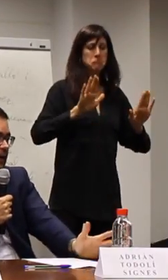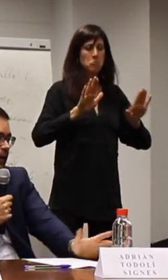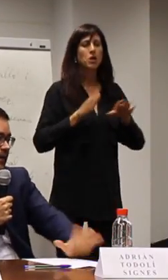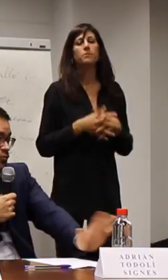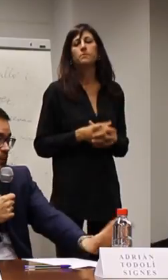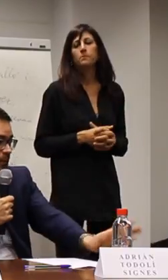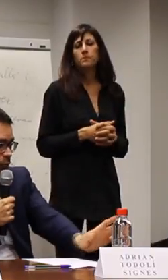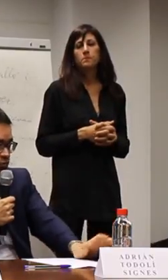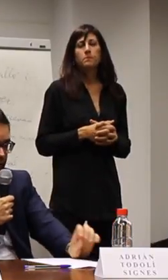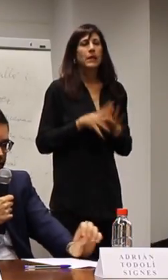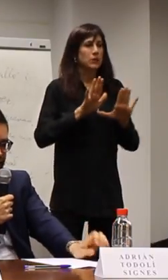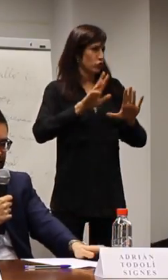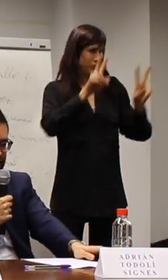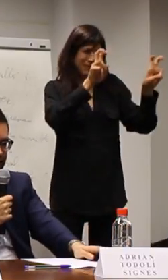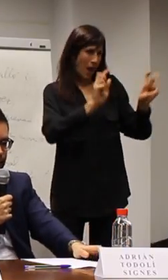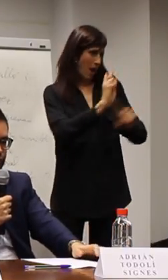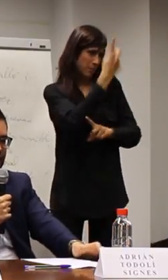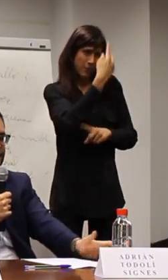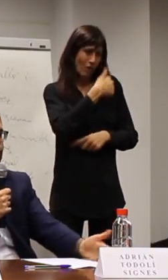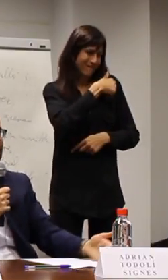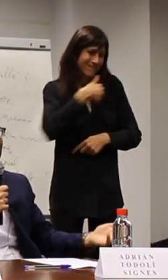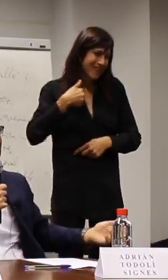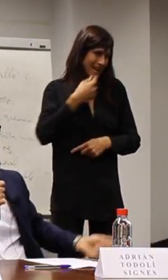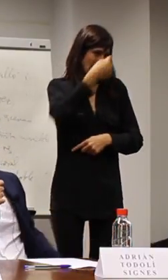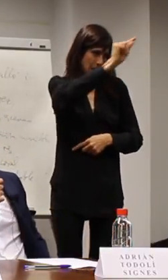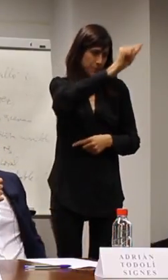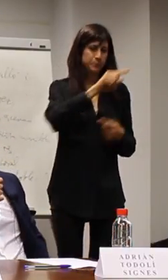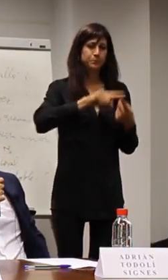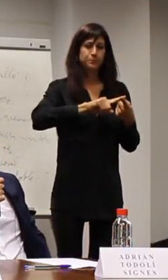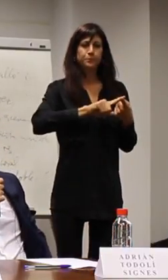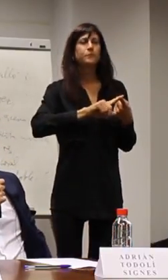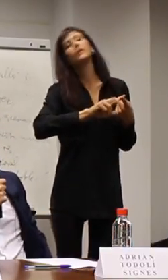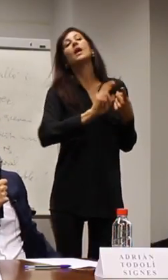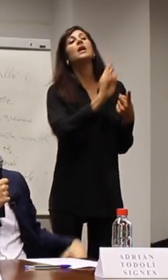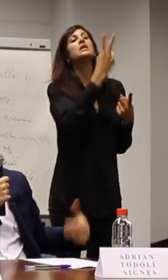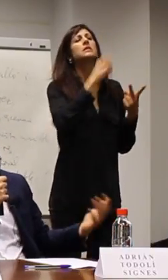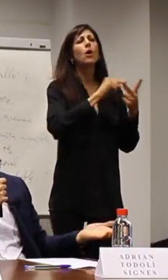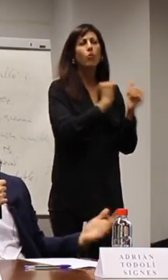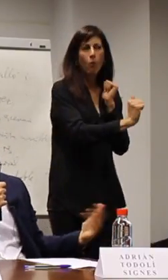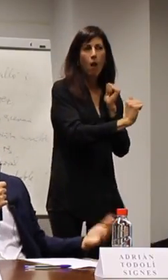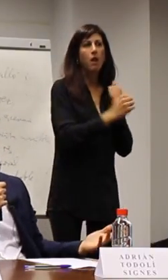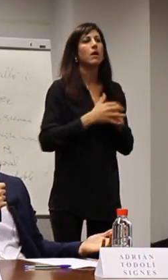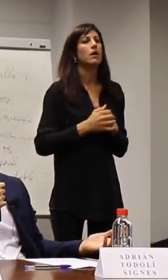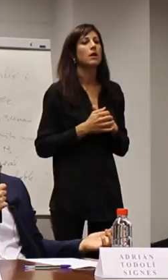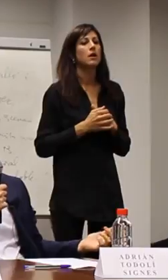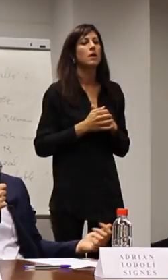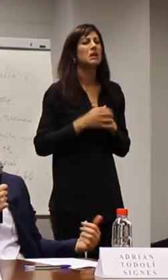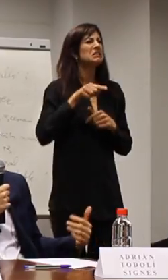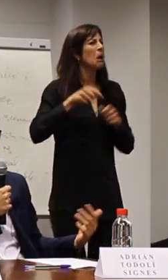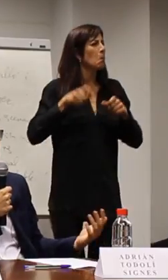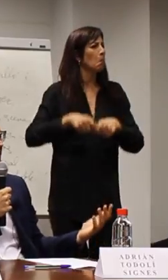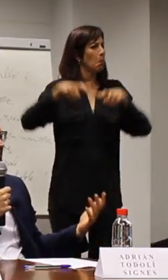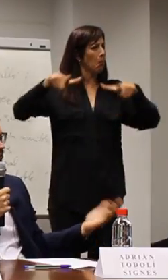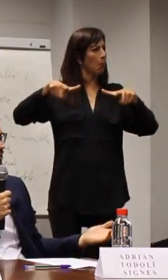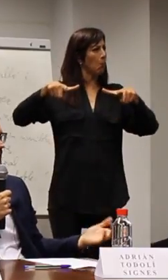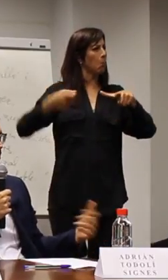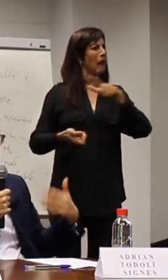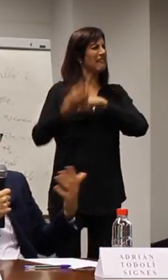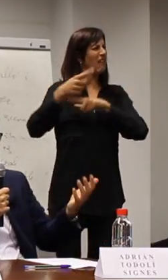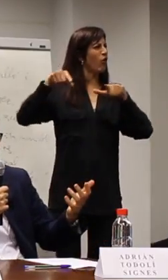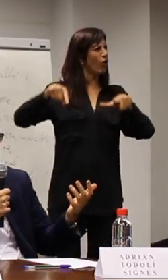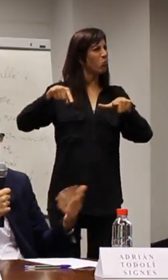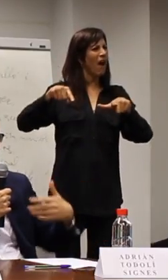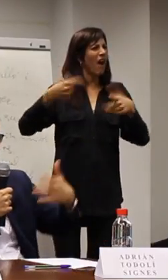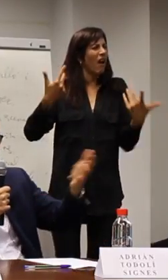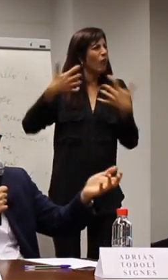entonces, esa es una primera cuestión que yo quería dejar apuntada. La segunda es, o sea, ¿cómo funcionan, ¿no?, estas plataformas? Es decir, ¿por qué son tan exitosas?